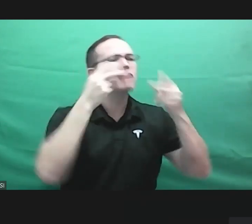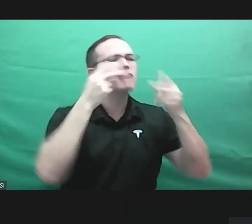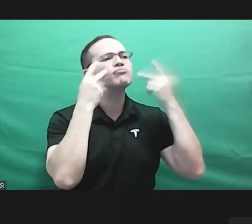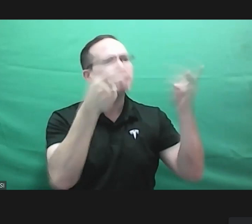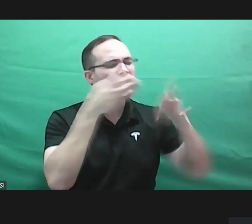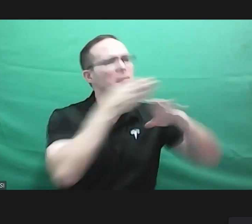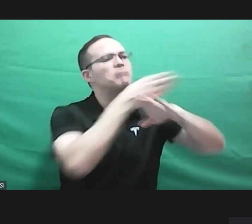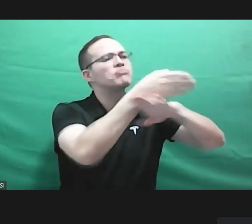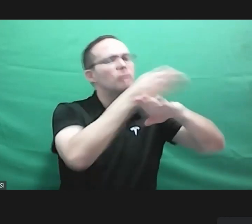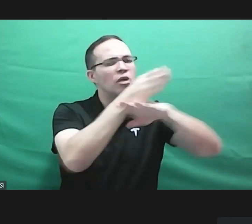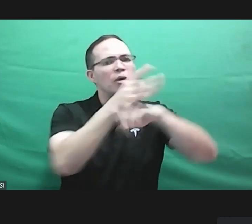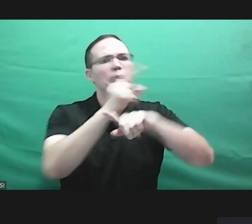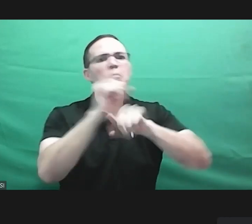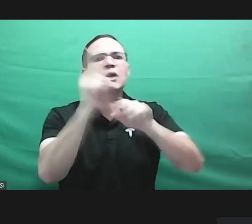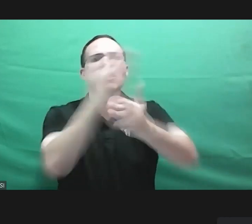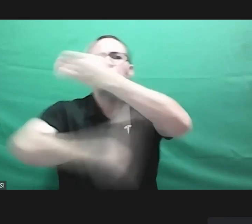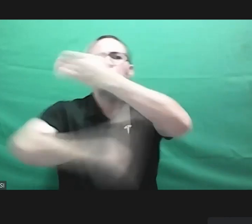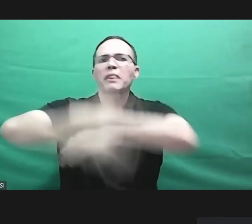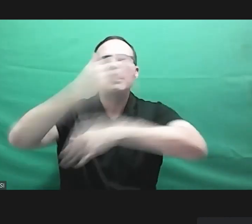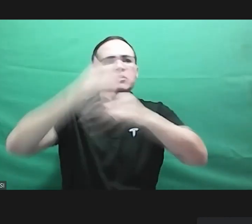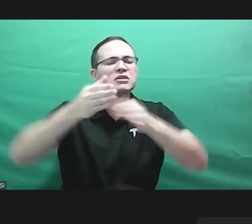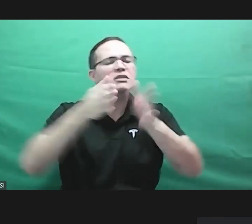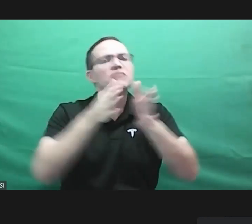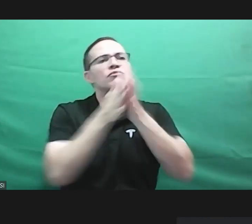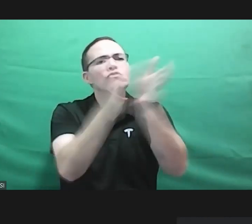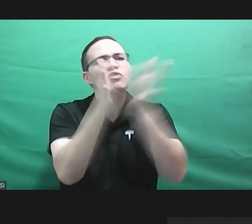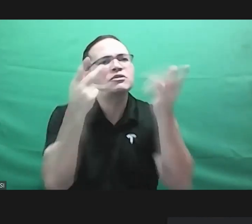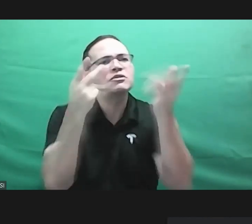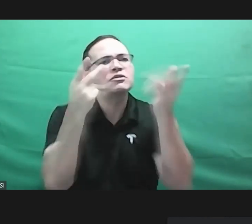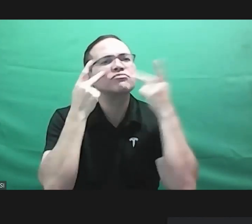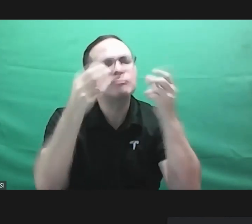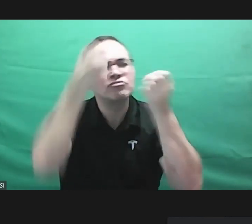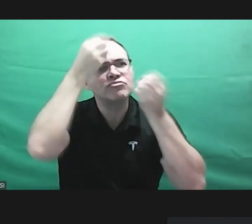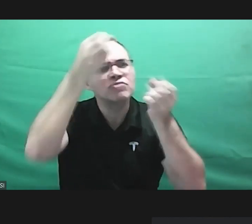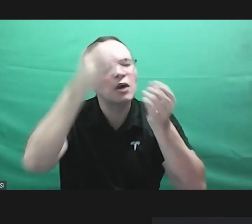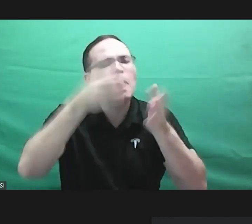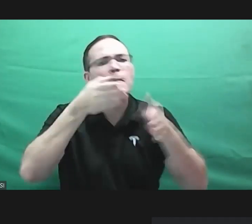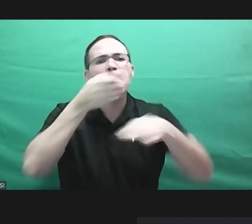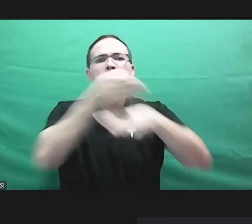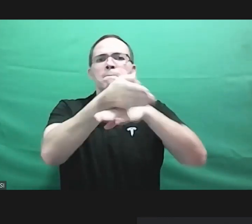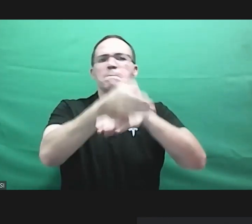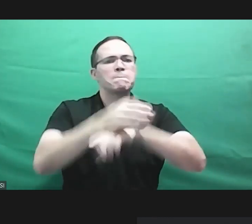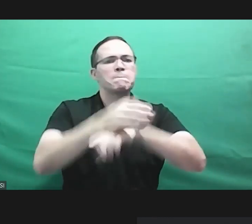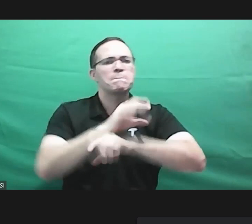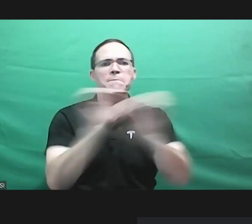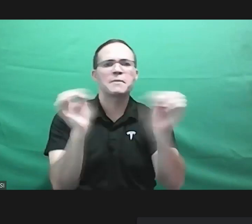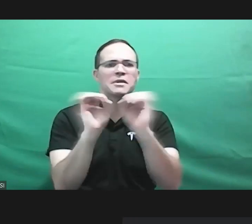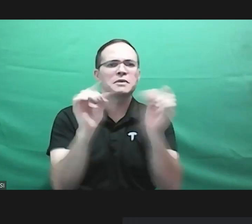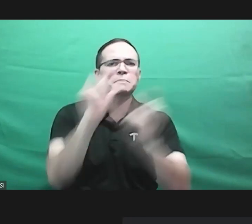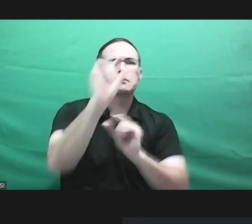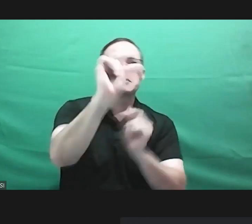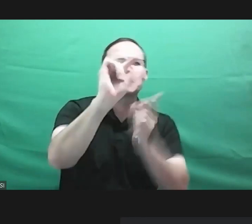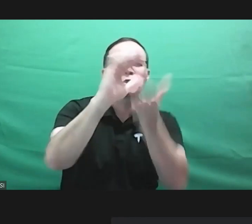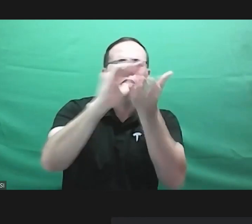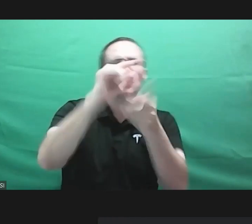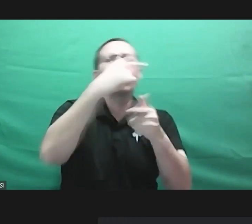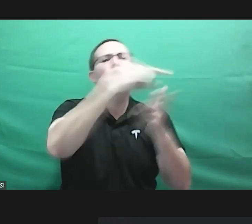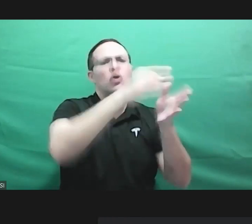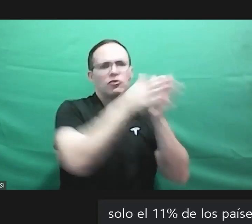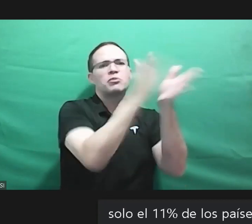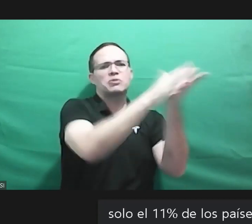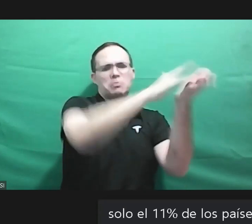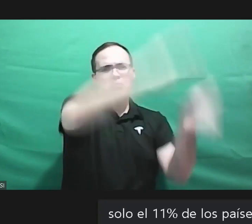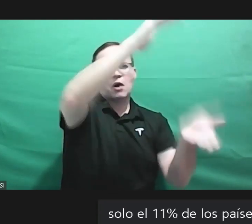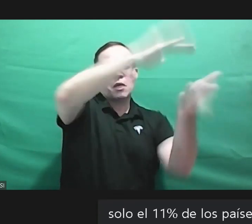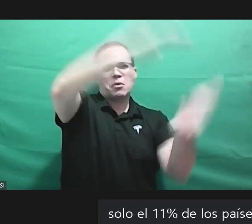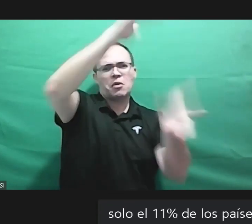Latina, encuestados por el Instituto de Estadísticas, cuentan con esta información desagregada, con esta información para el cálculo, ¿no?, del